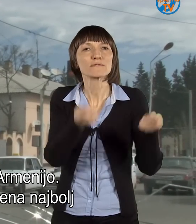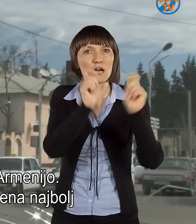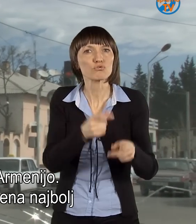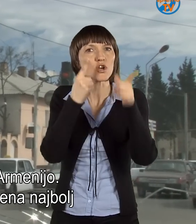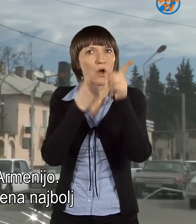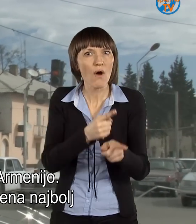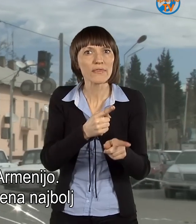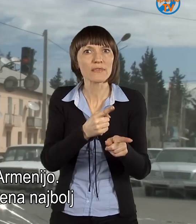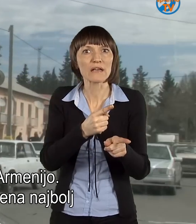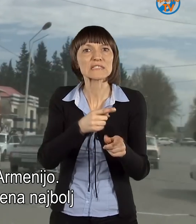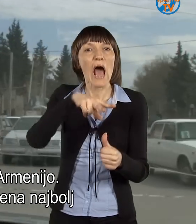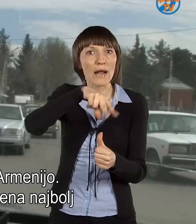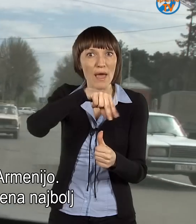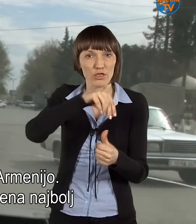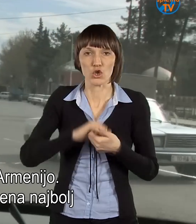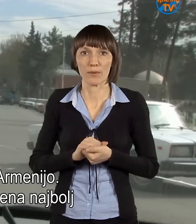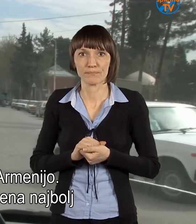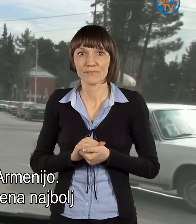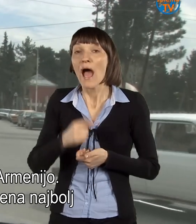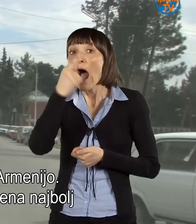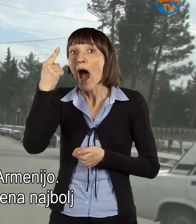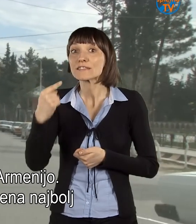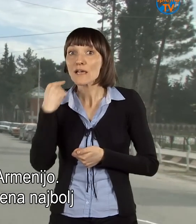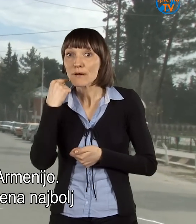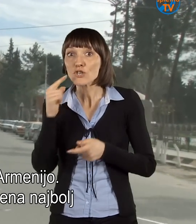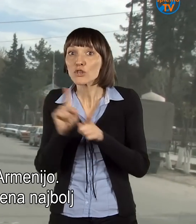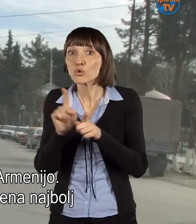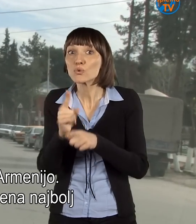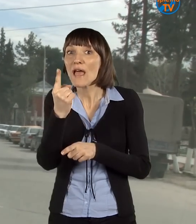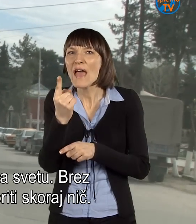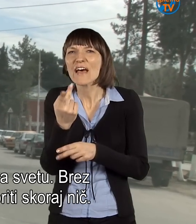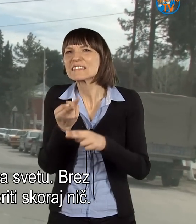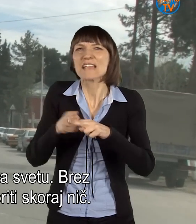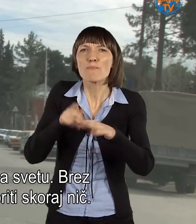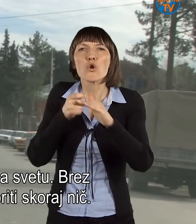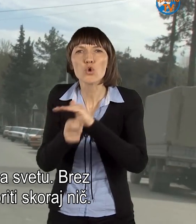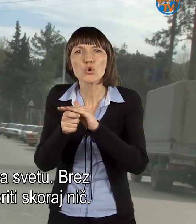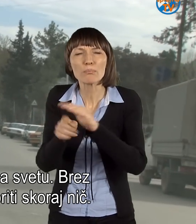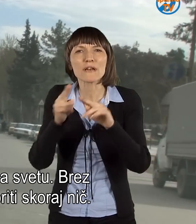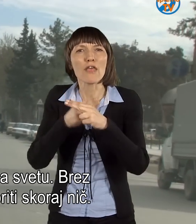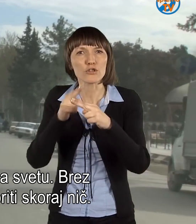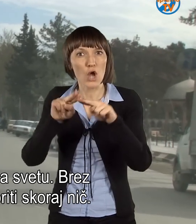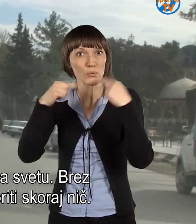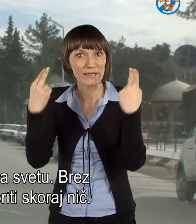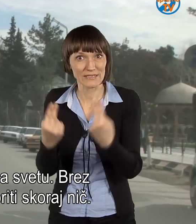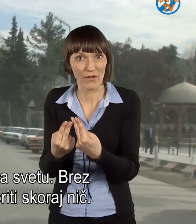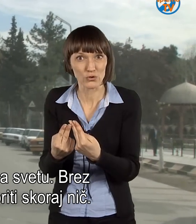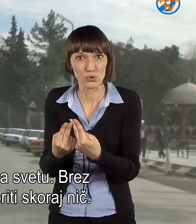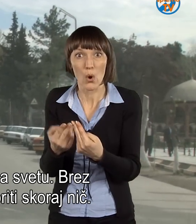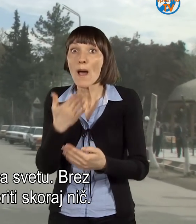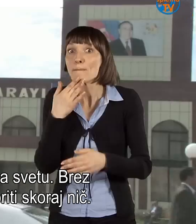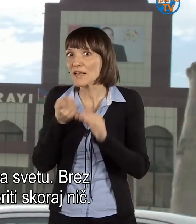končana vojna z Armenijo. Azerbajdžan je tudi ena najbolj skorumpiranih držav na svetu.